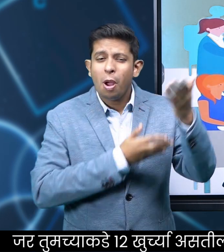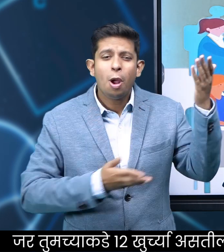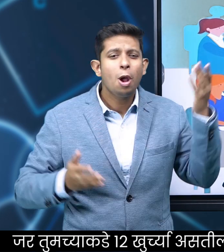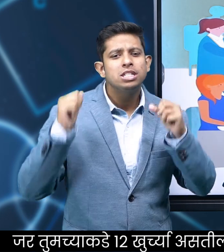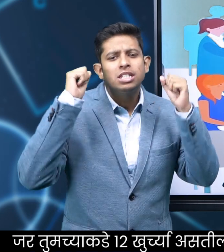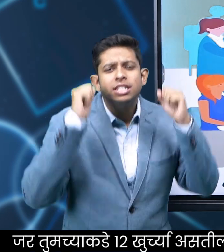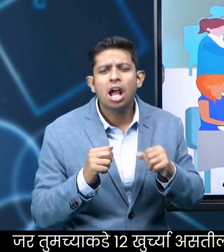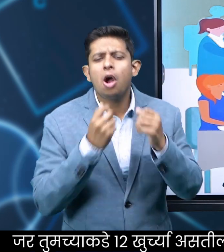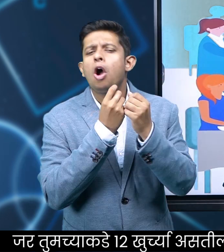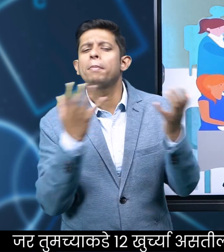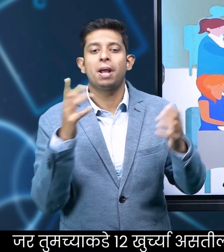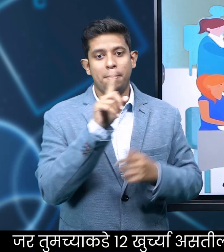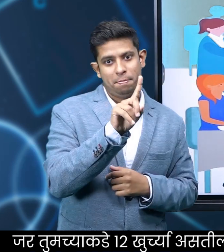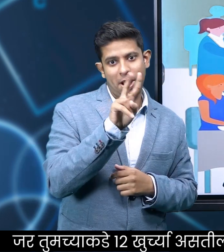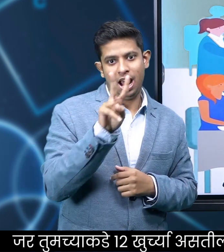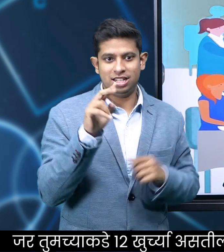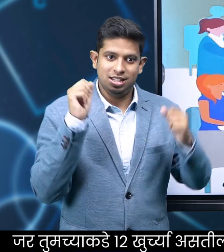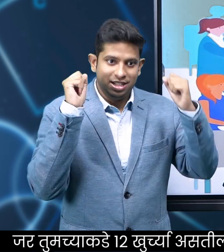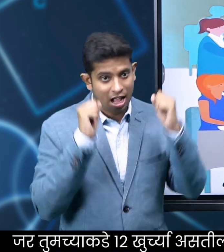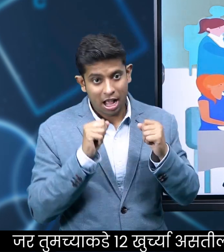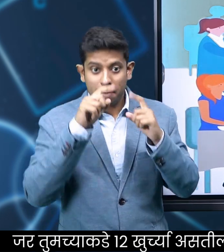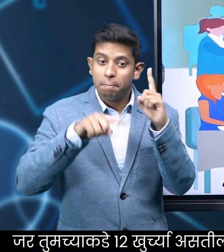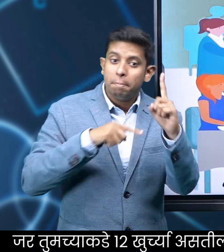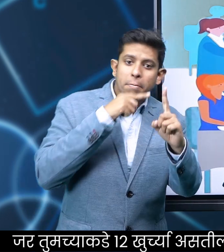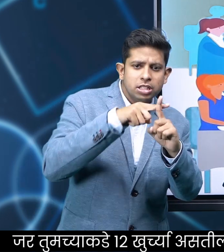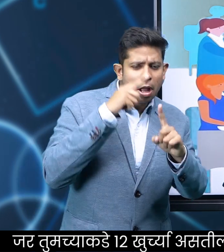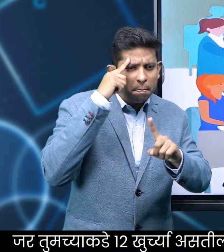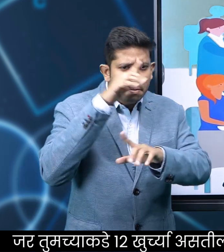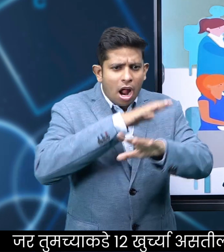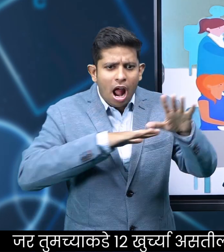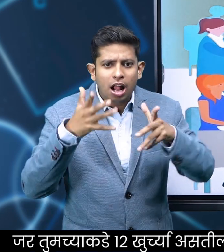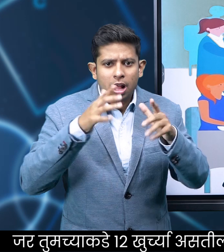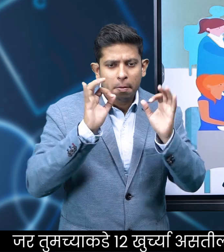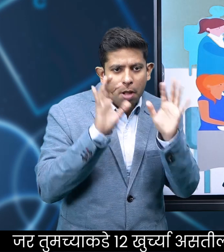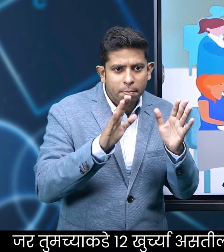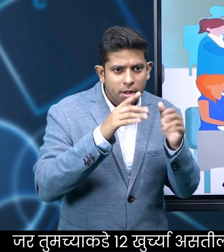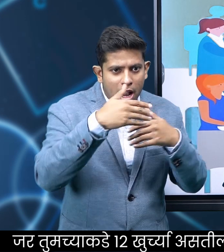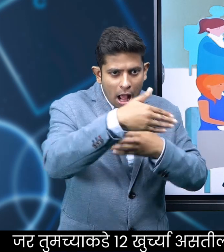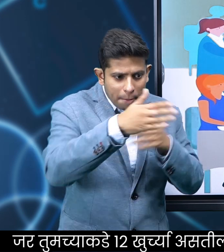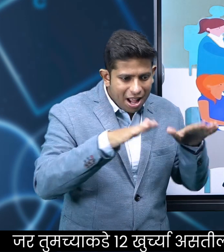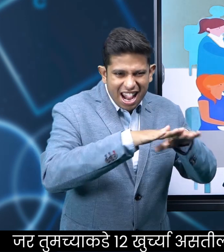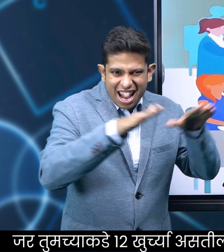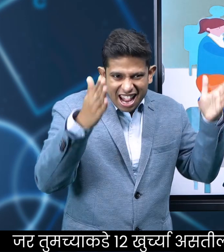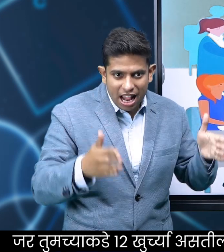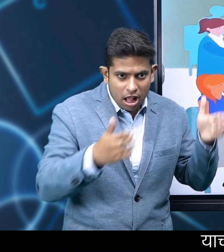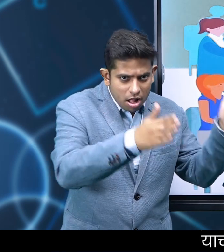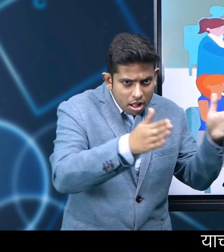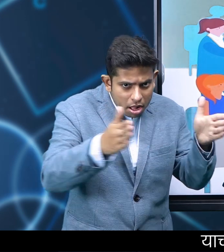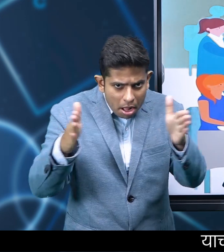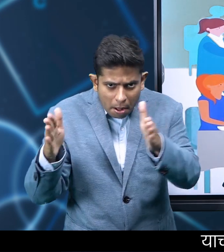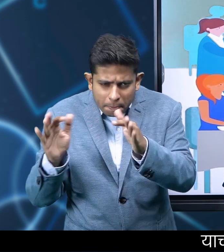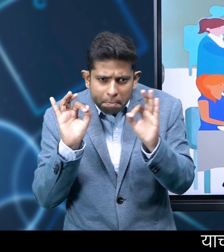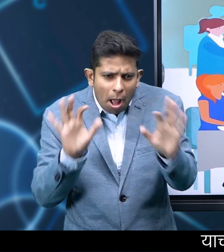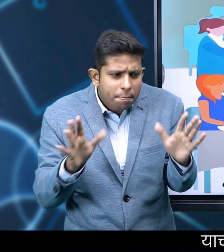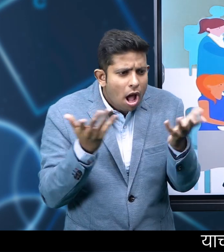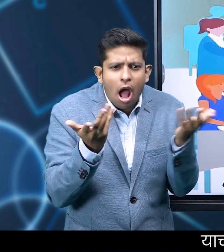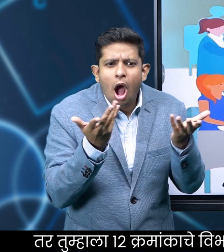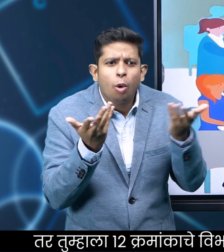जर तुमच्याकडे 12 खुर्च्या असतील आणि त्या वेगवेगळ्या टेबलांभोवती पूर्णपणे बसतील याची खात्री करायची असेल तर